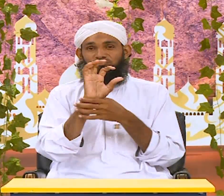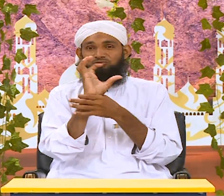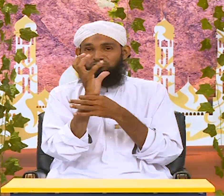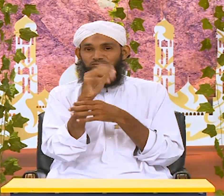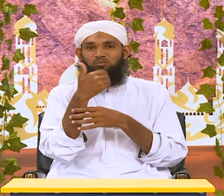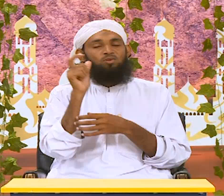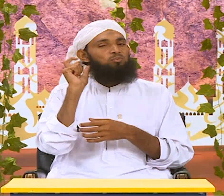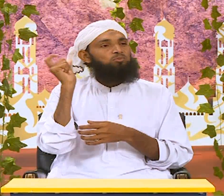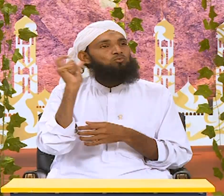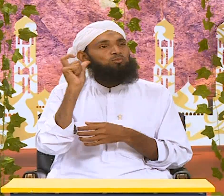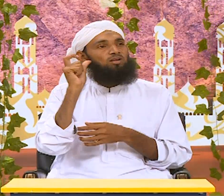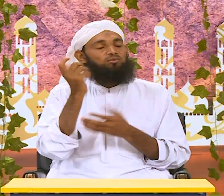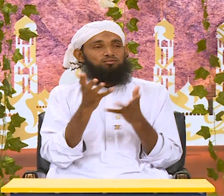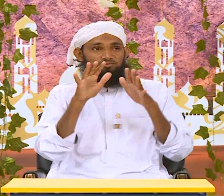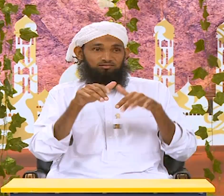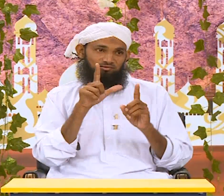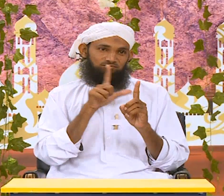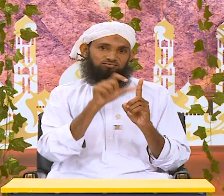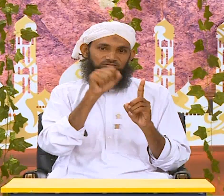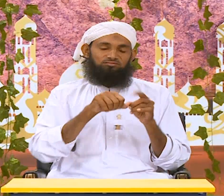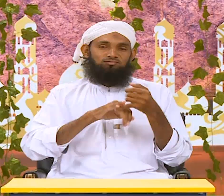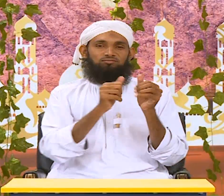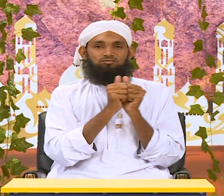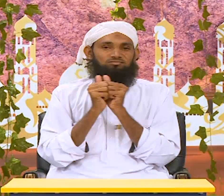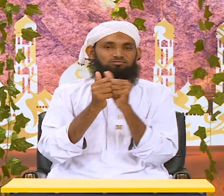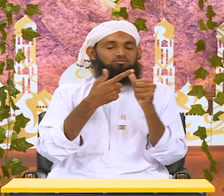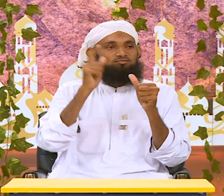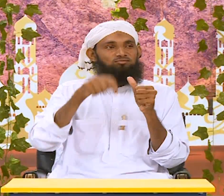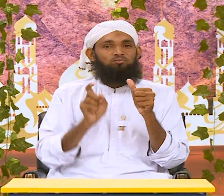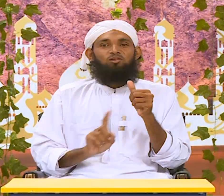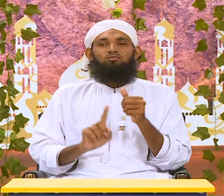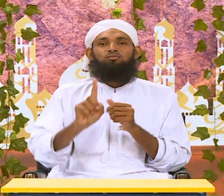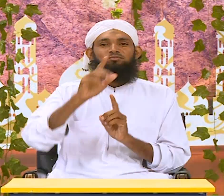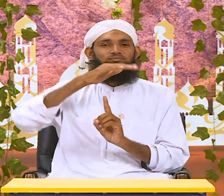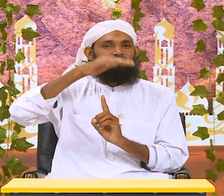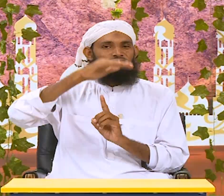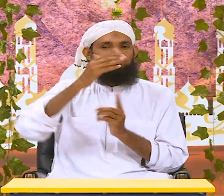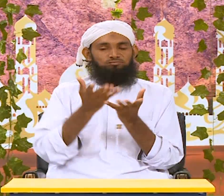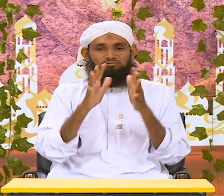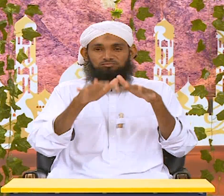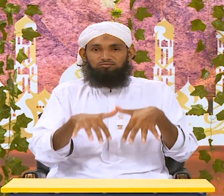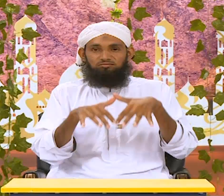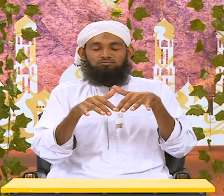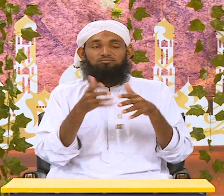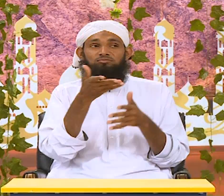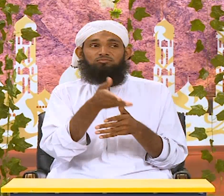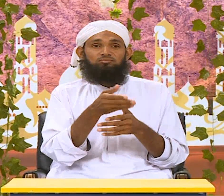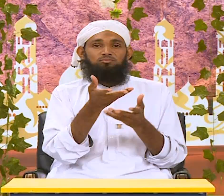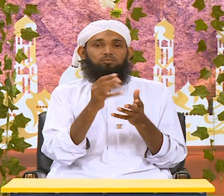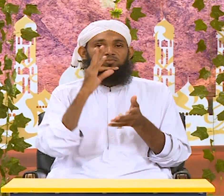خلیفہ حضرت عمر فاروق اعظم رضی اللہ عنہ بارگاہ رسالت میں حاضر ہوئے، دیکھا کہ ایک چمڑے کا تکیہ ہے جس کے اندر کھجور کی چھال بھری ہوئی